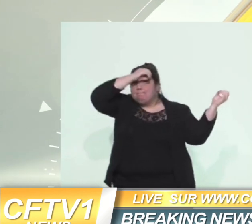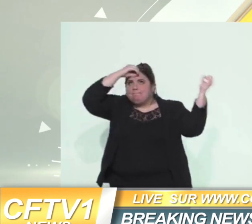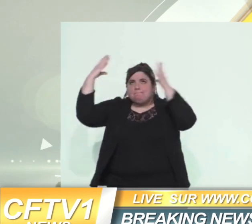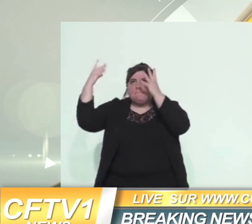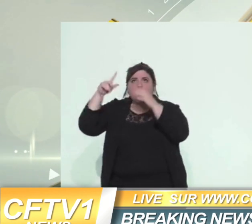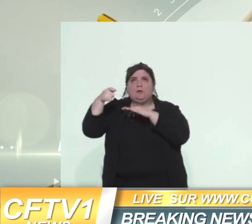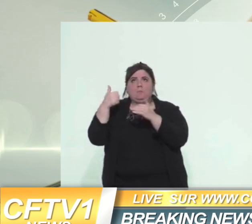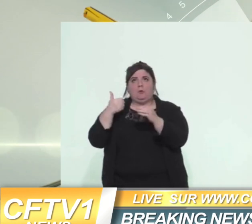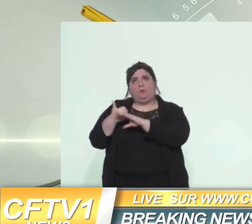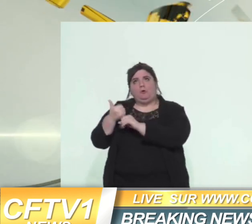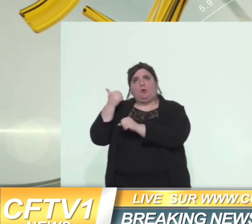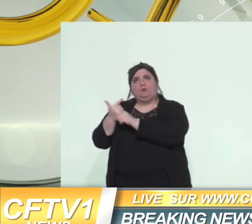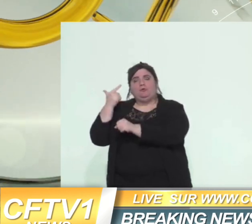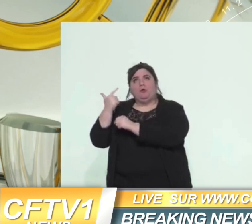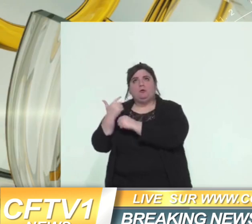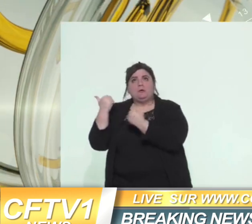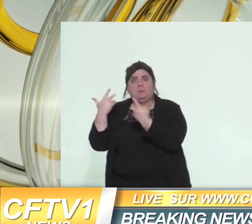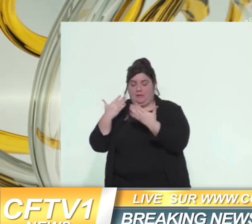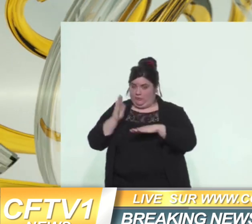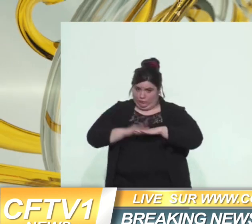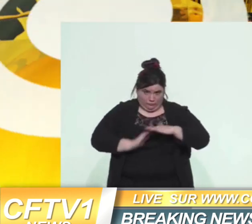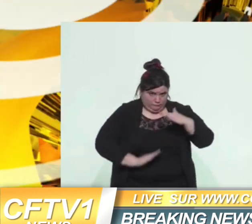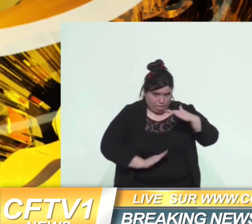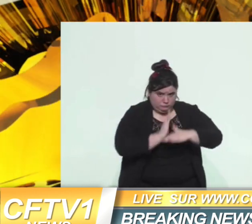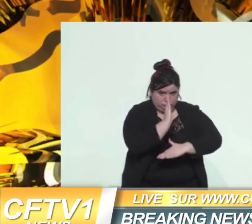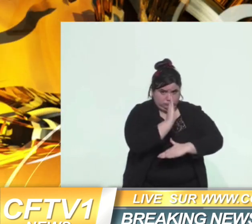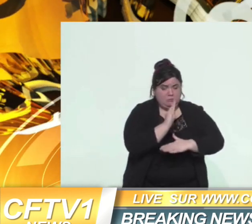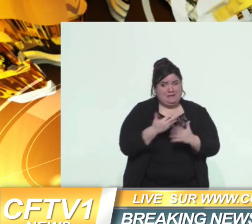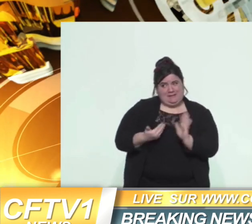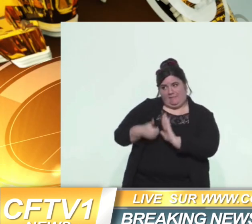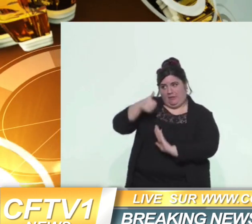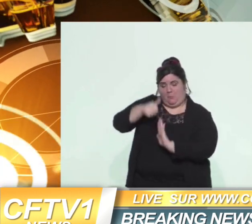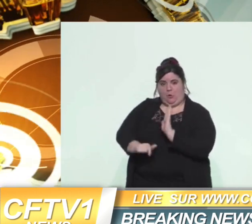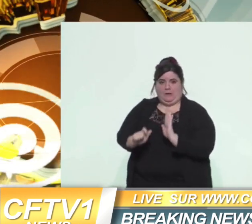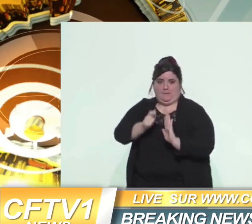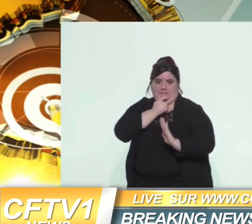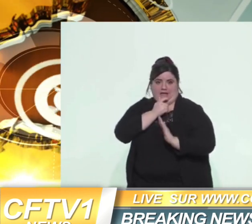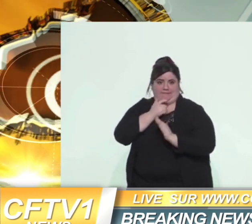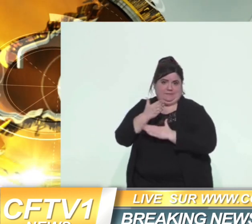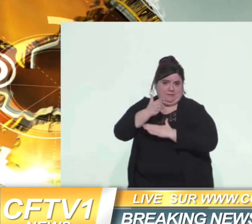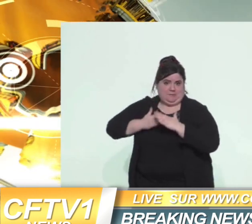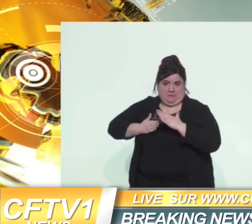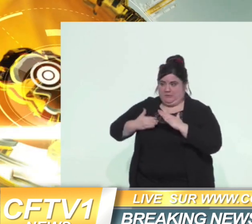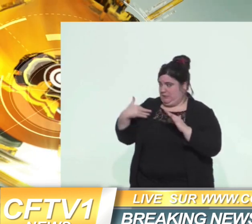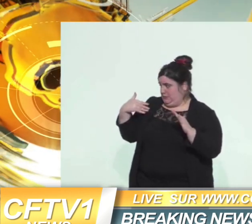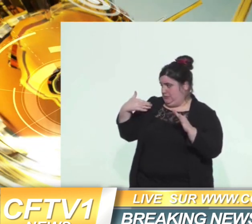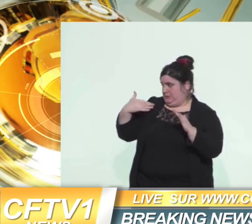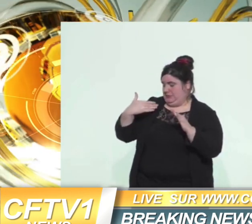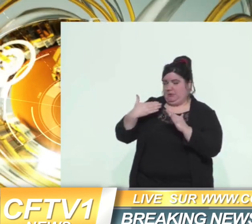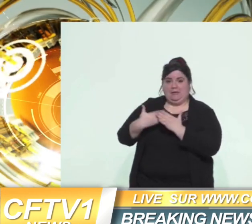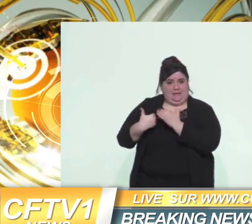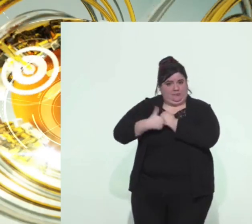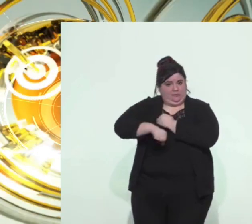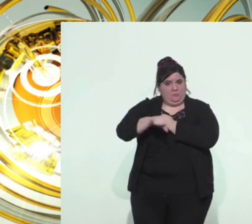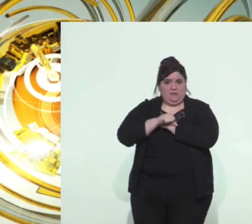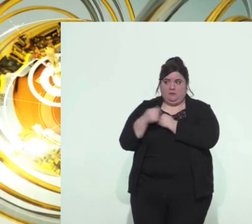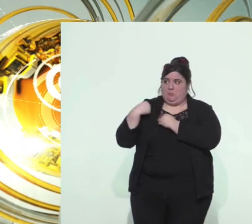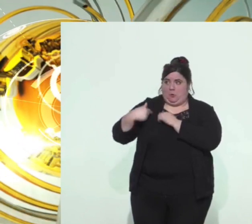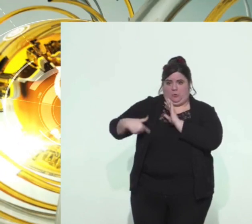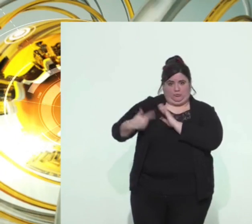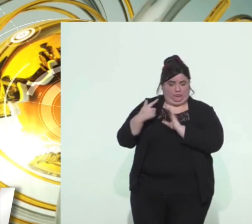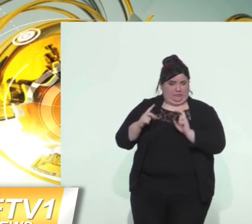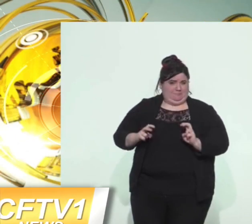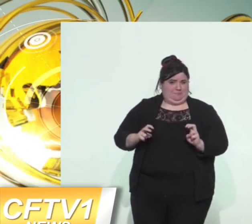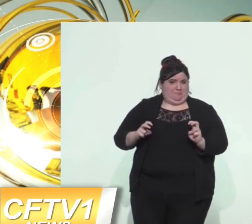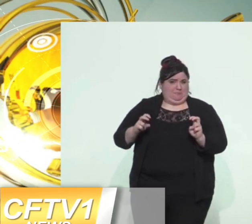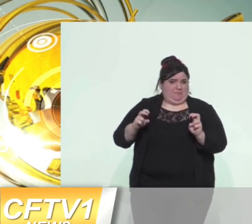la même période. Cet excès est observé depuis mi-mars. Il poursuit sa hausse depuis la semaine 12 et il a atteint